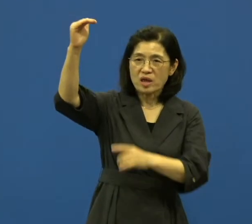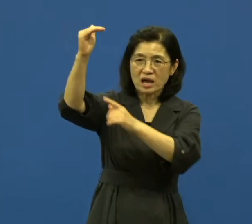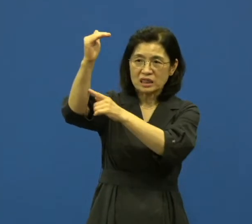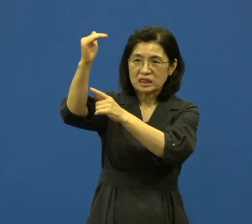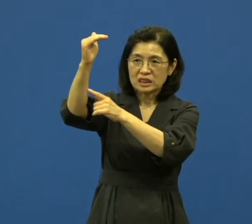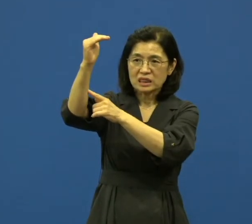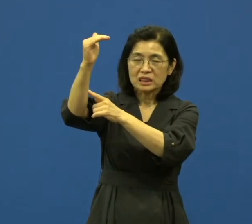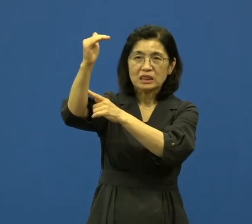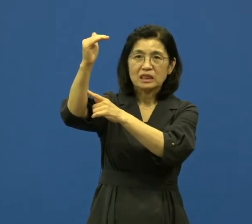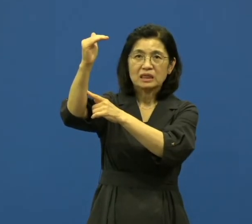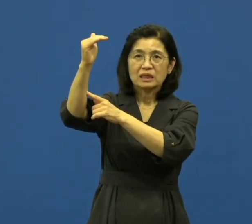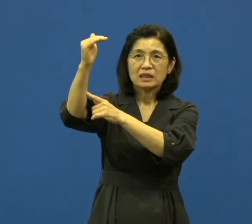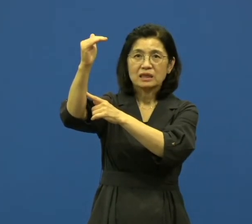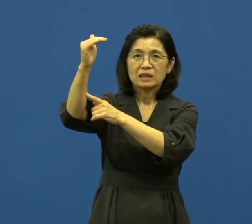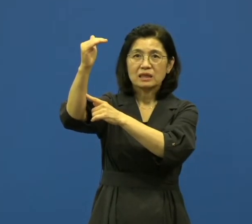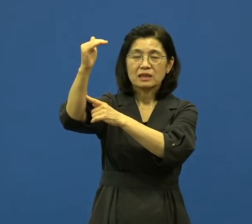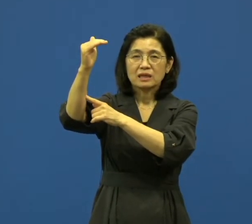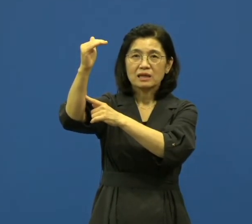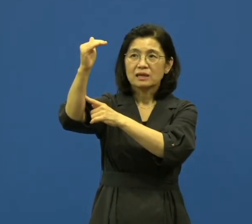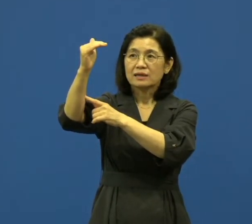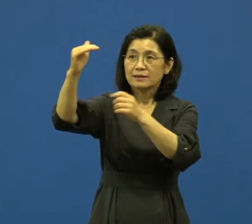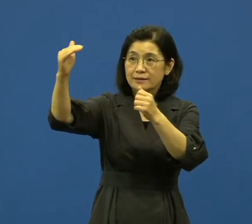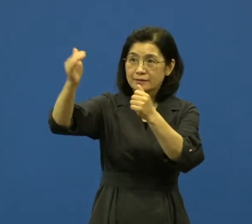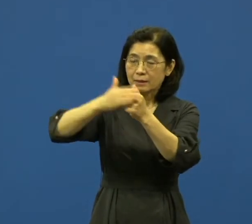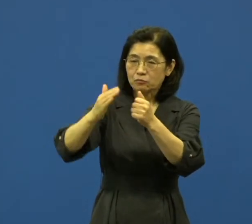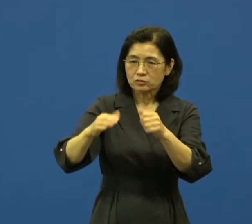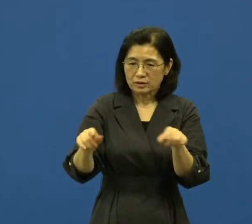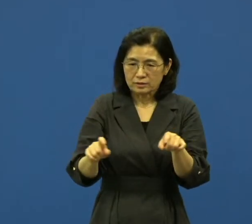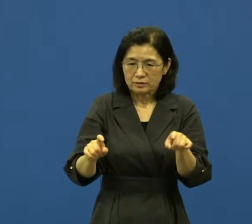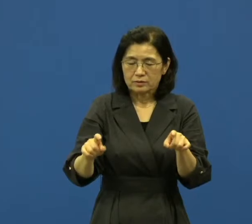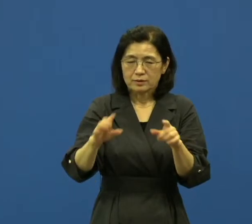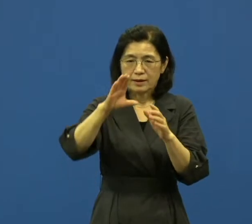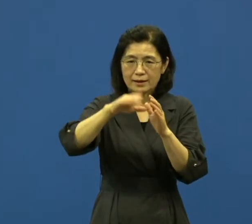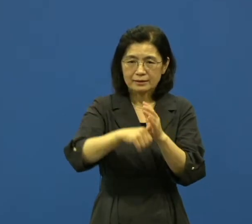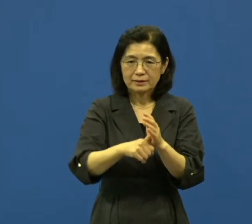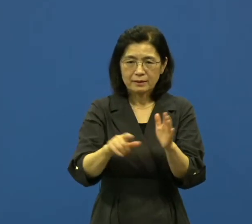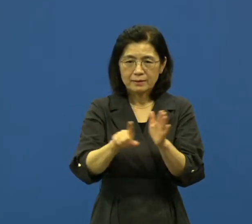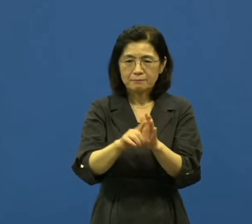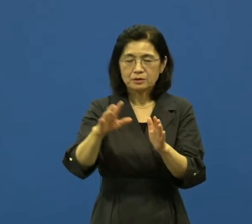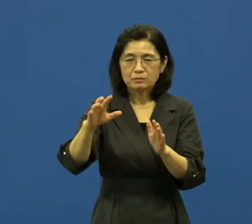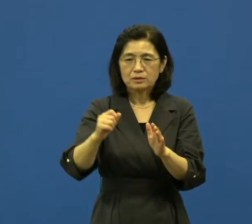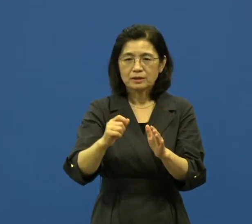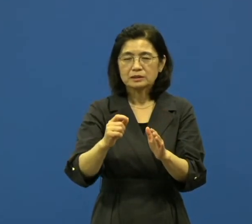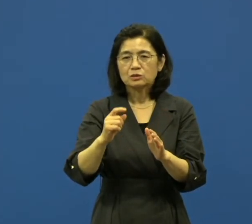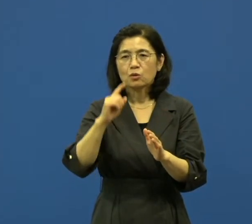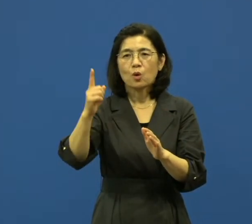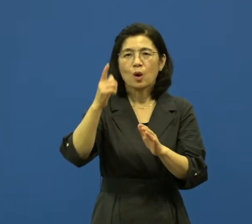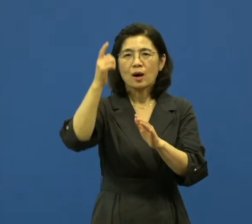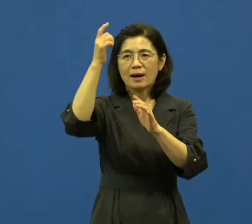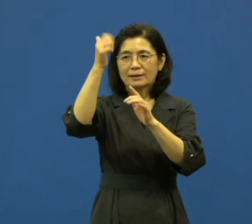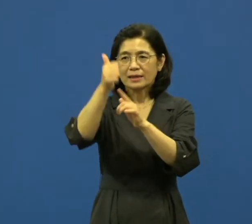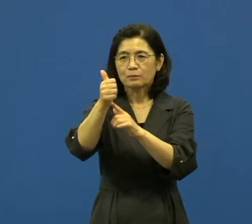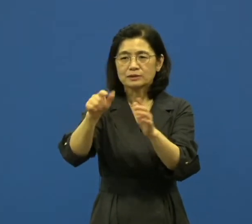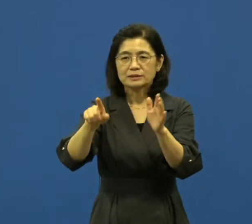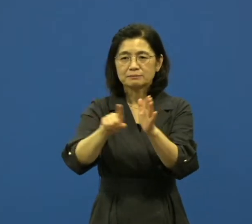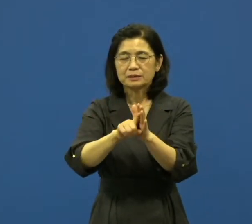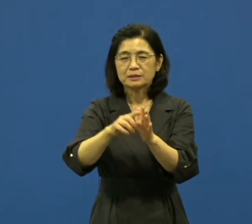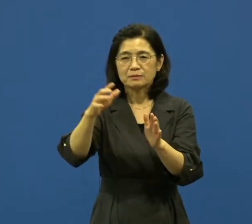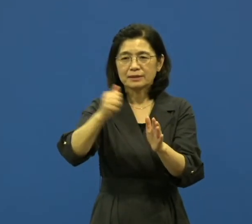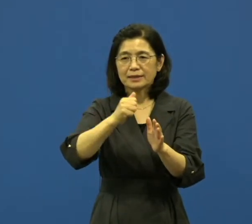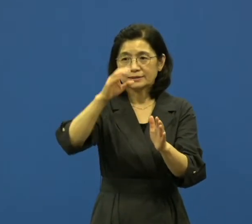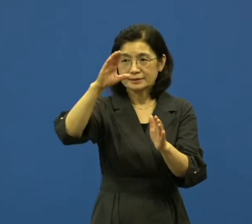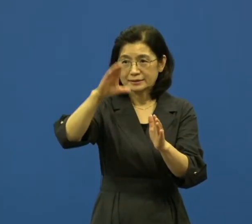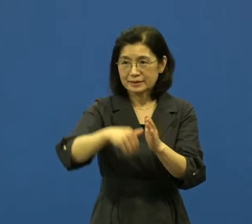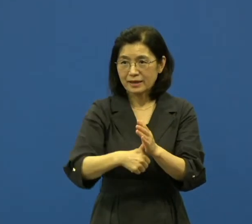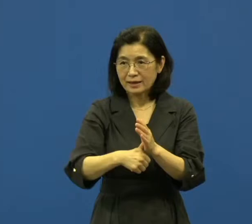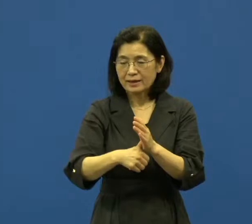그러니까 떨고 있을 수밖에 없습니다. 믿음은 세상을 작게 보는 것입니다. 내가 믿었던 것을 작게 보는